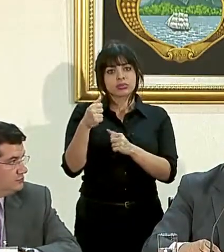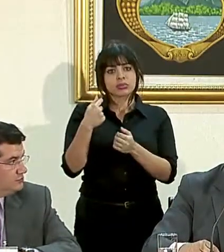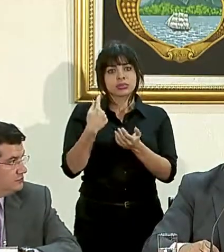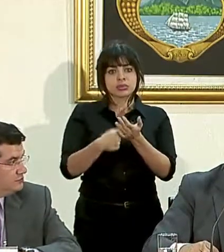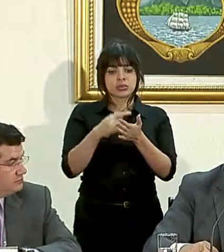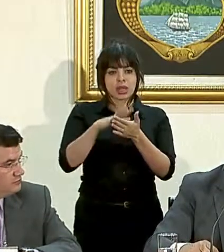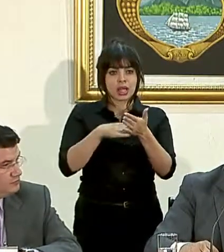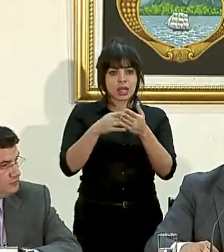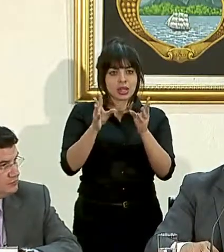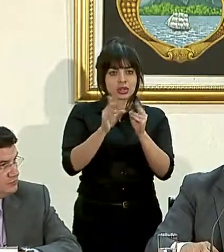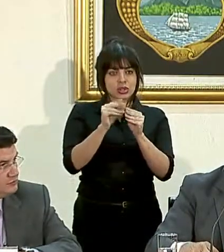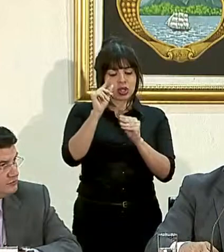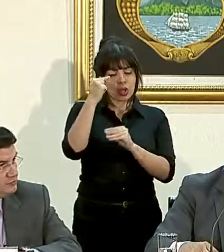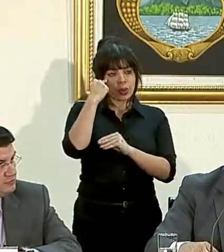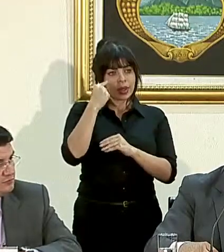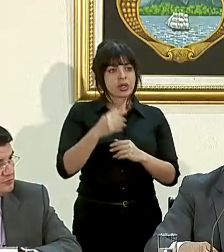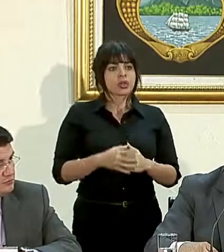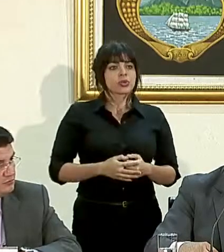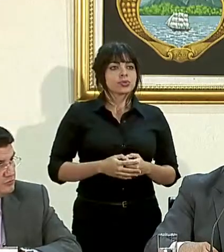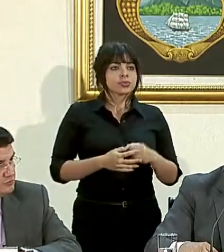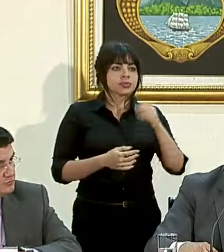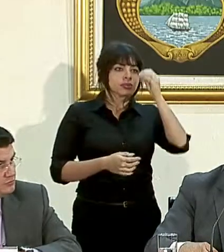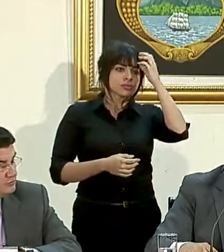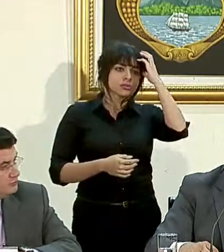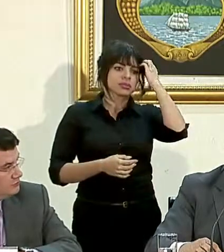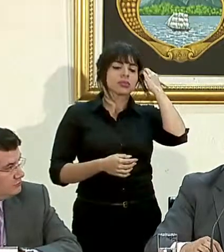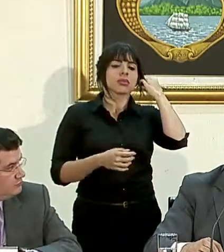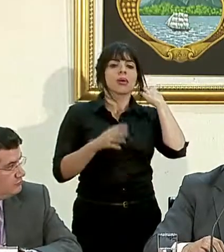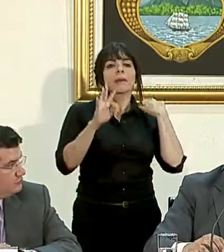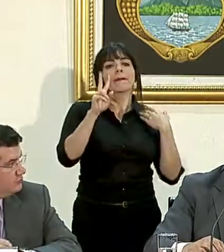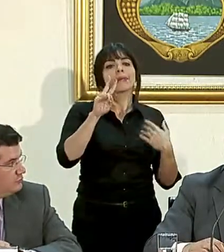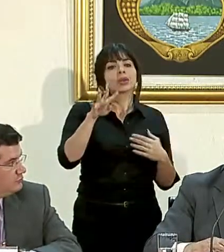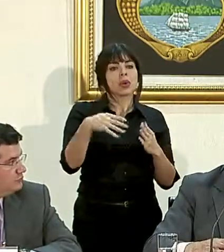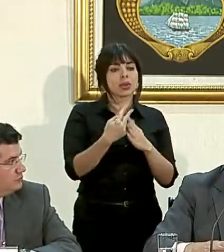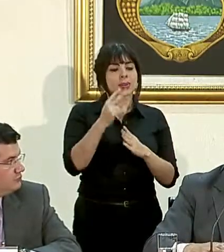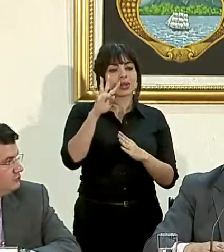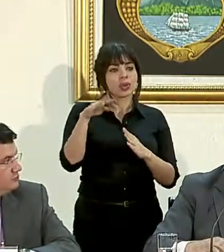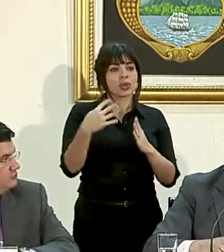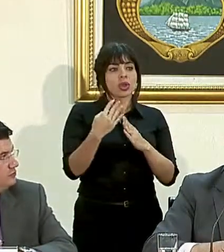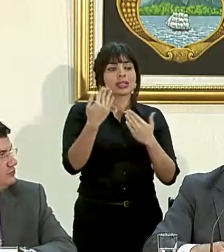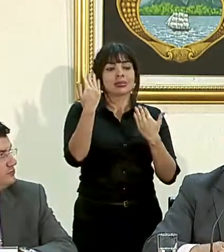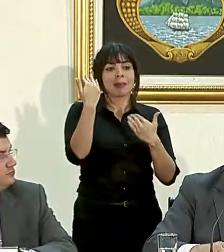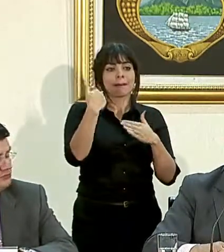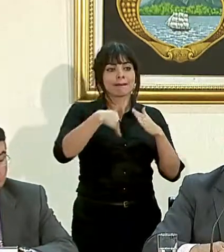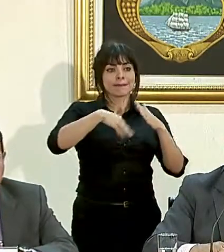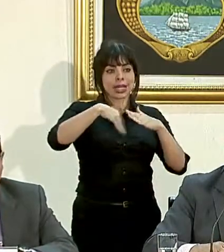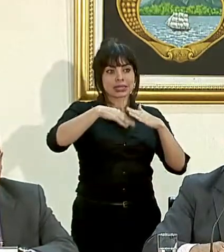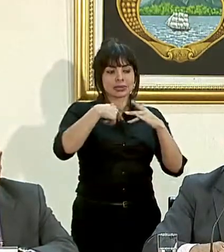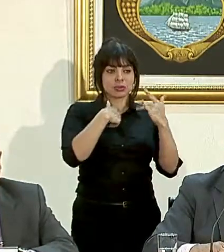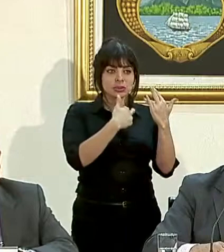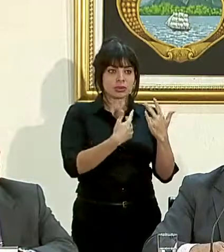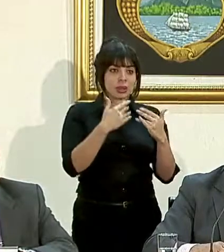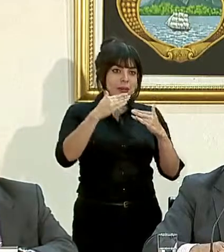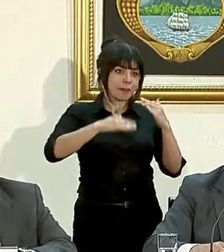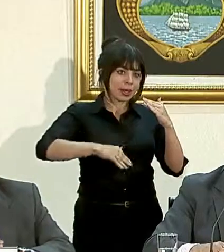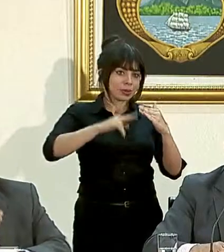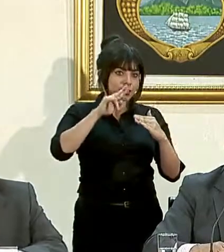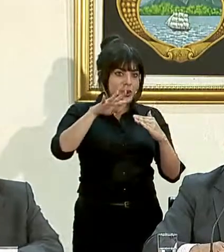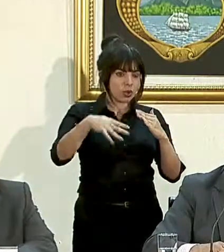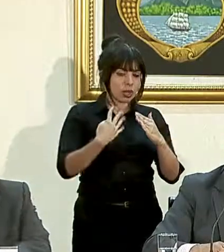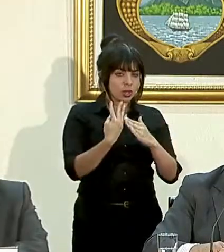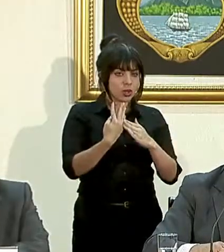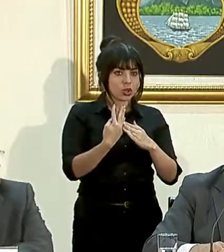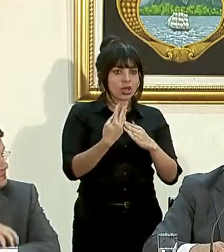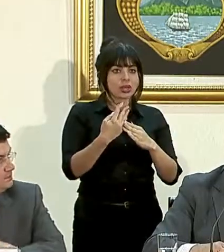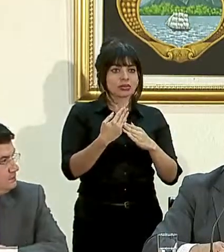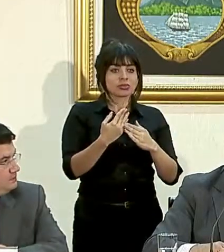de la agenda del Consejo de Gobierno. Sobre las 24 horas, es 24 horas como máximo. Yo espero que en menos de ese periodo